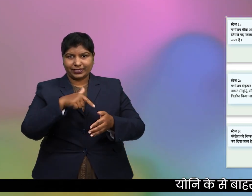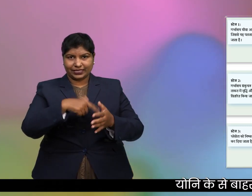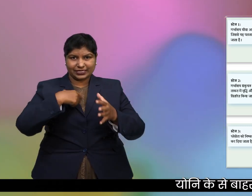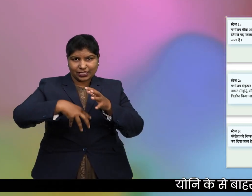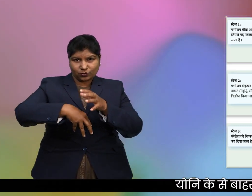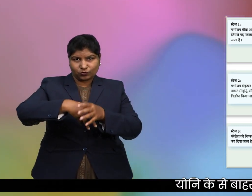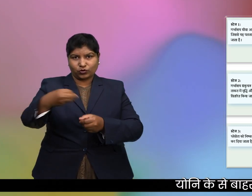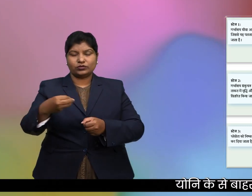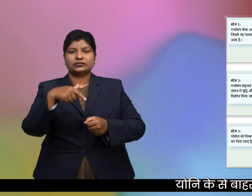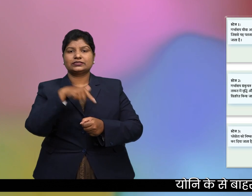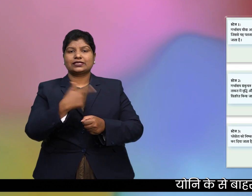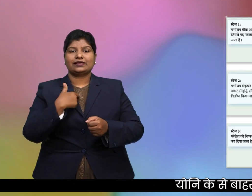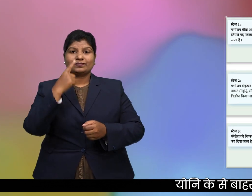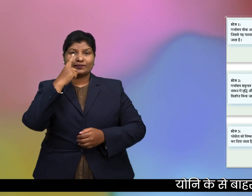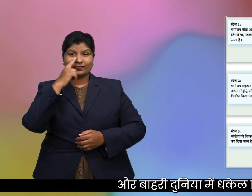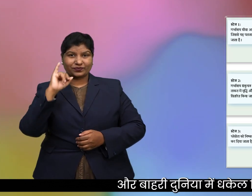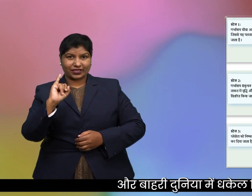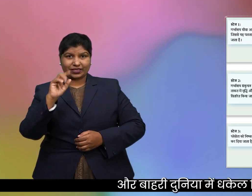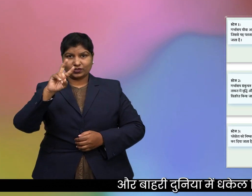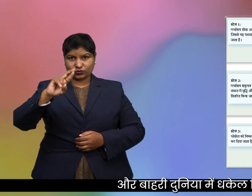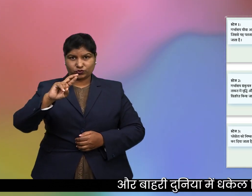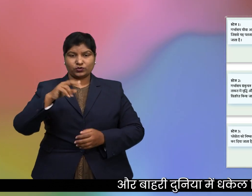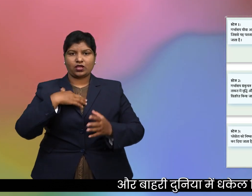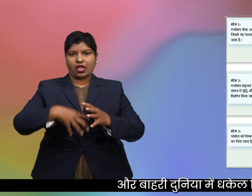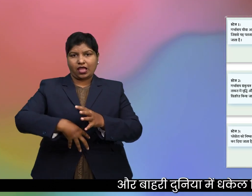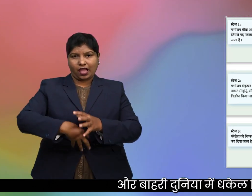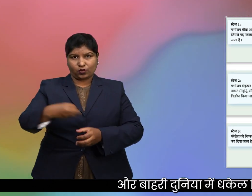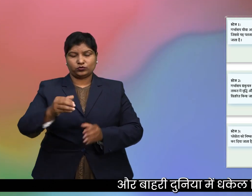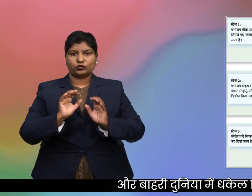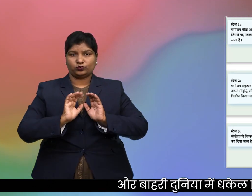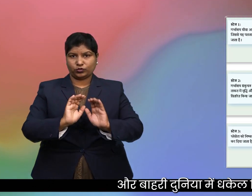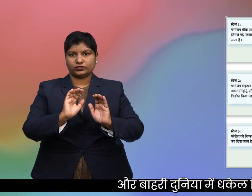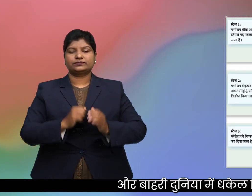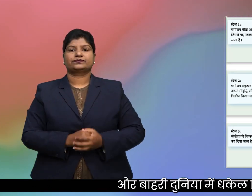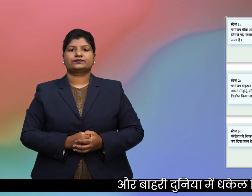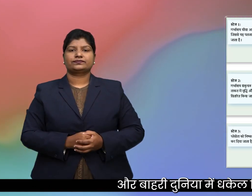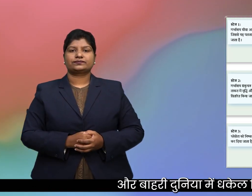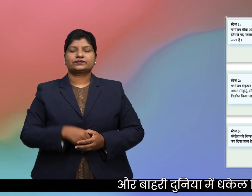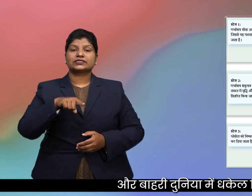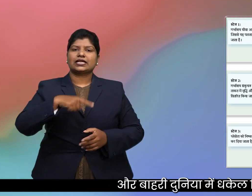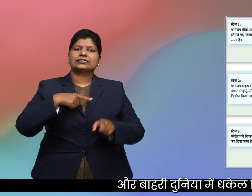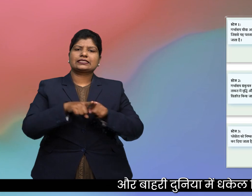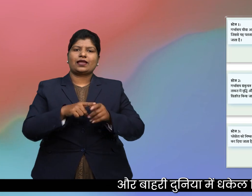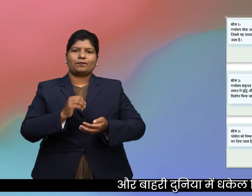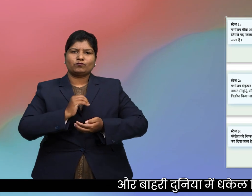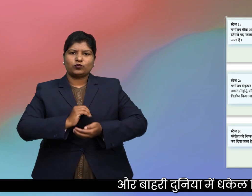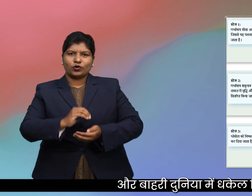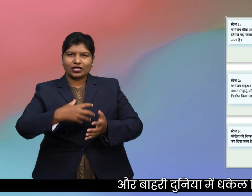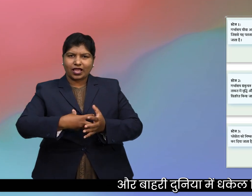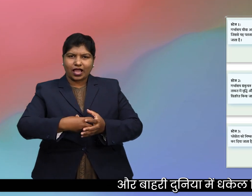के से बाहर और बाहरी दुनिया में ढकेल दिया जाता है।